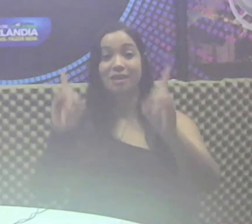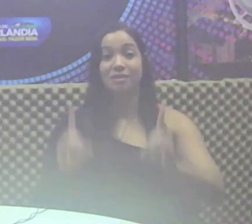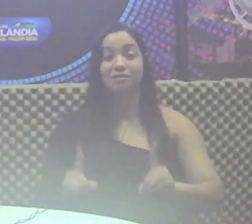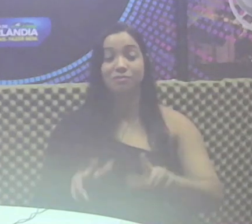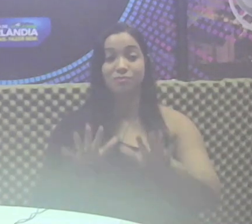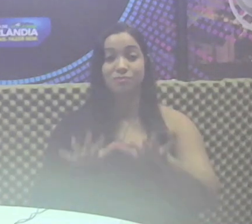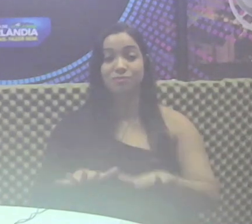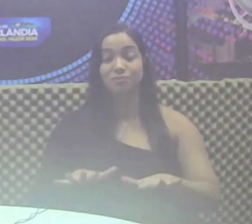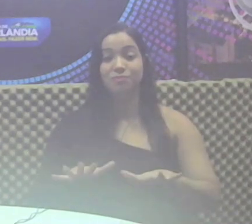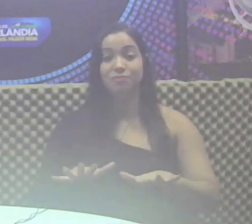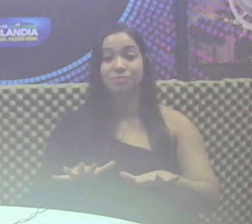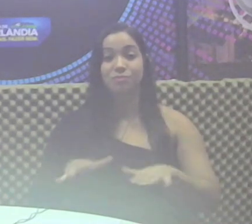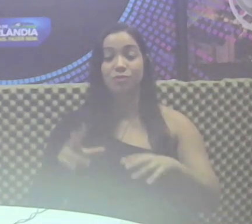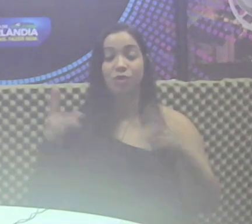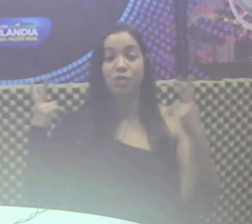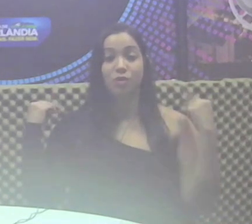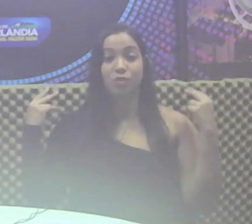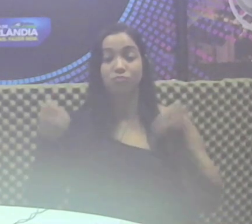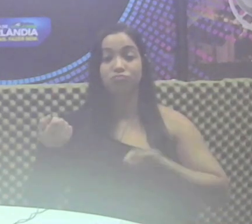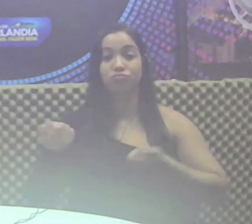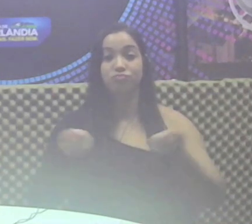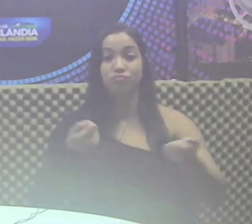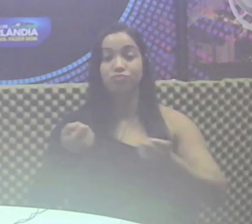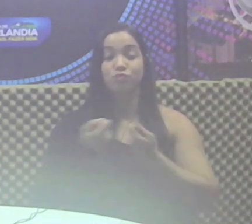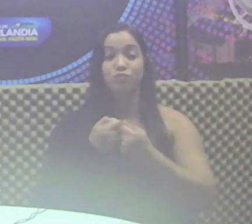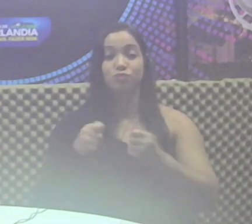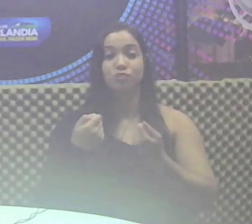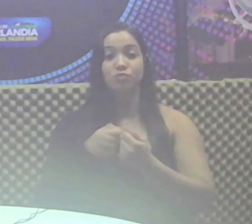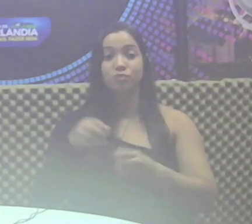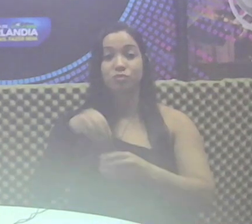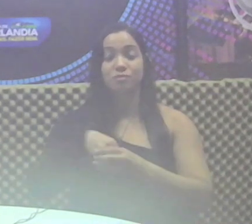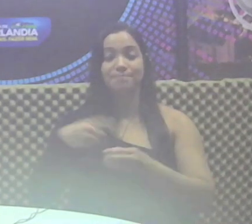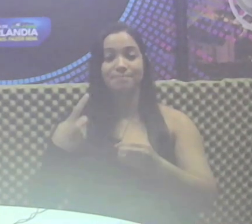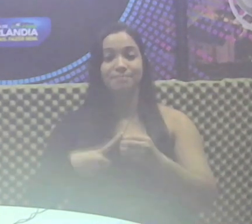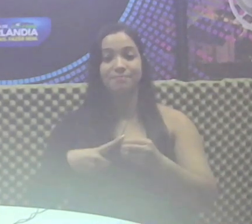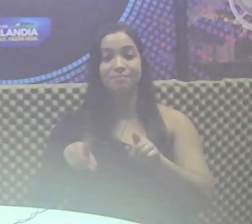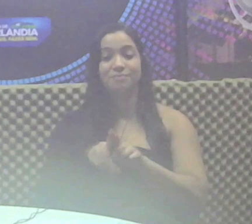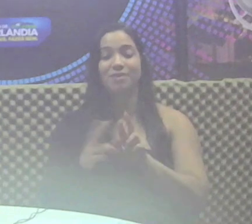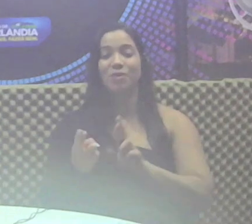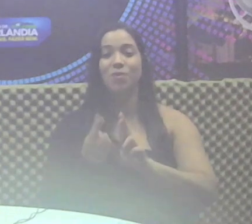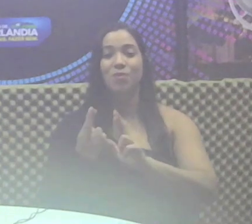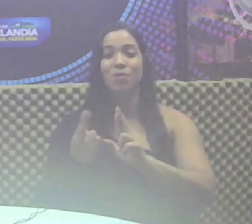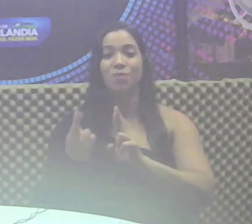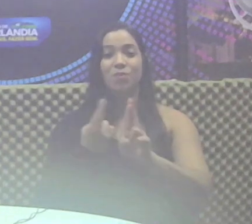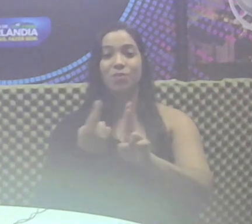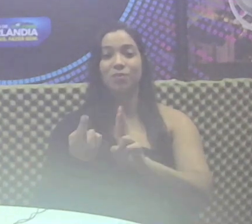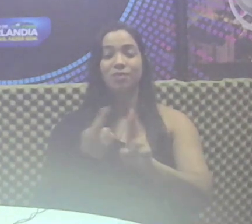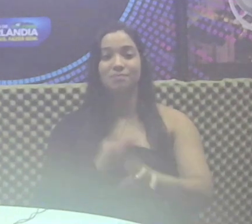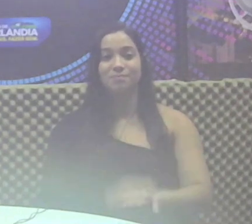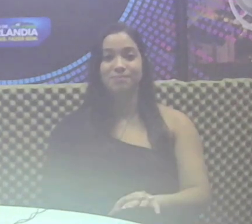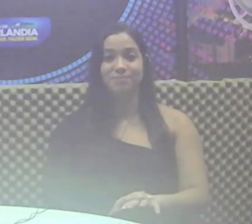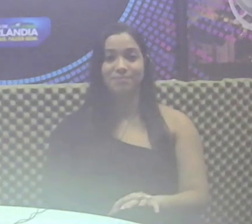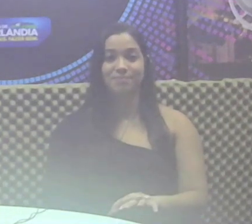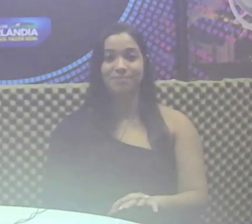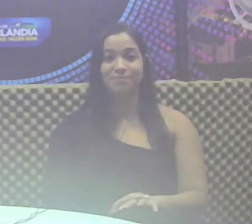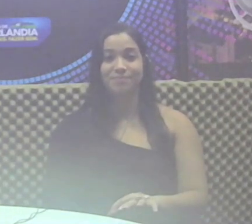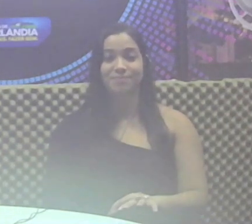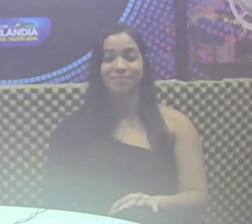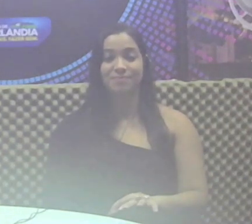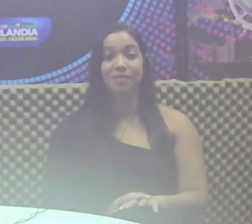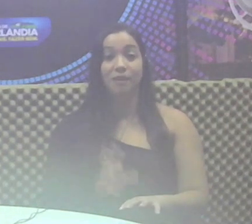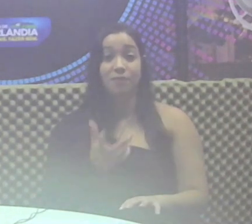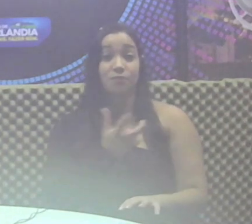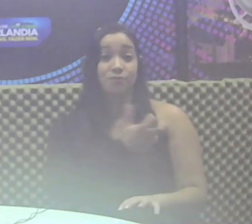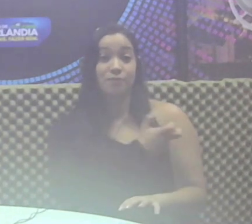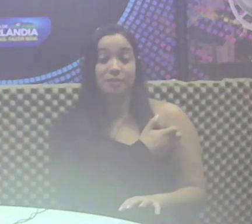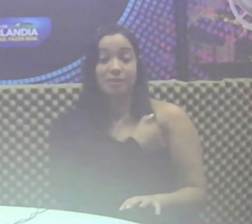permanente, caminhoneiros e trabalhadores do transporte coletivo urbano e rodoviário de passageiros. Lembrando que a vacina